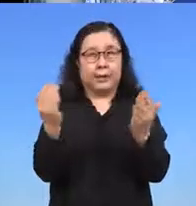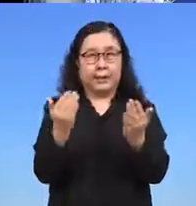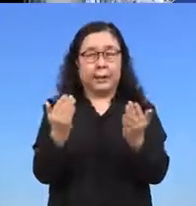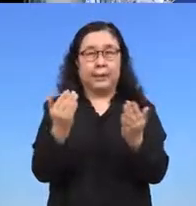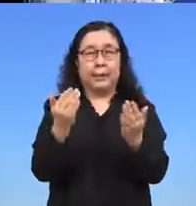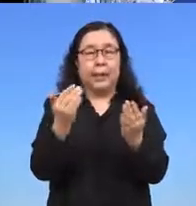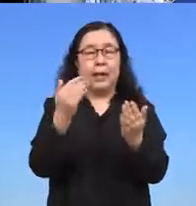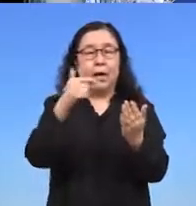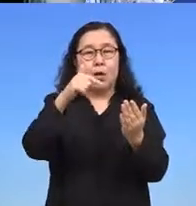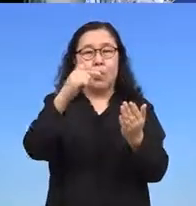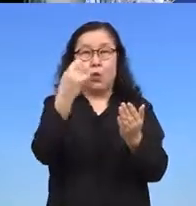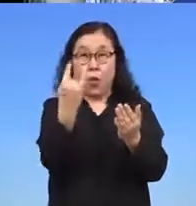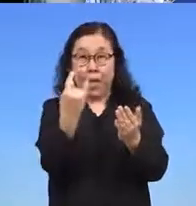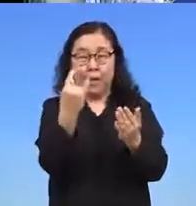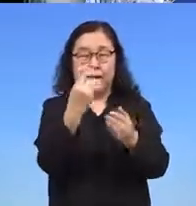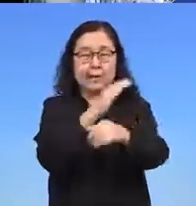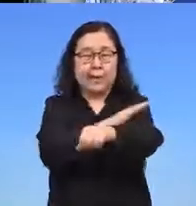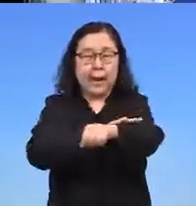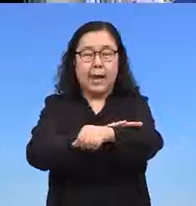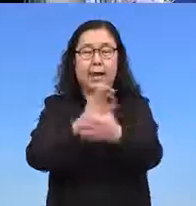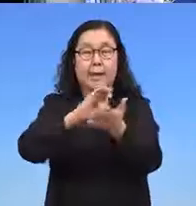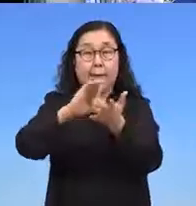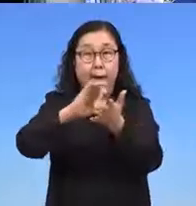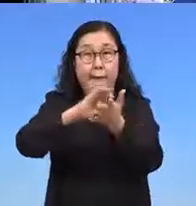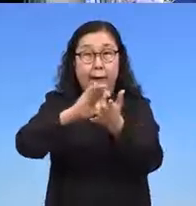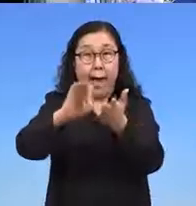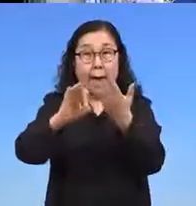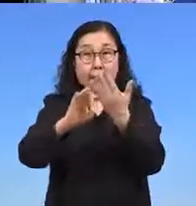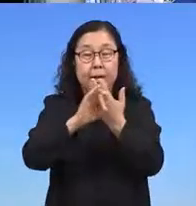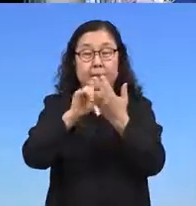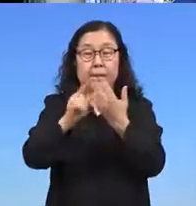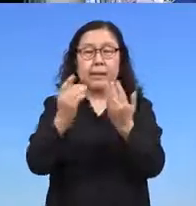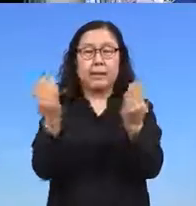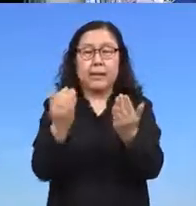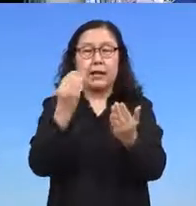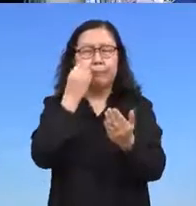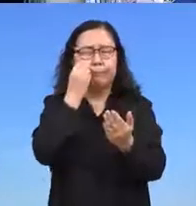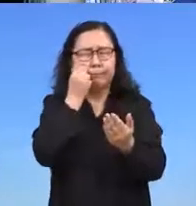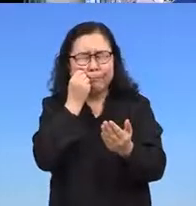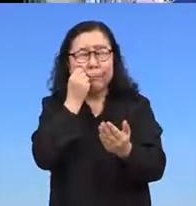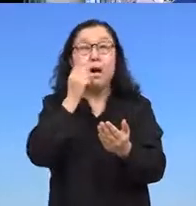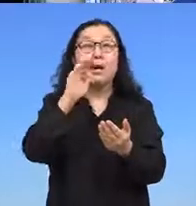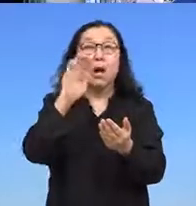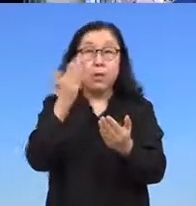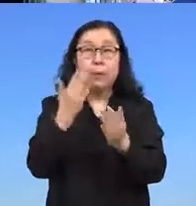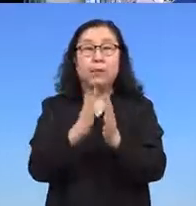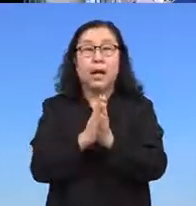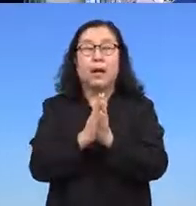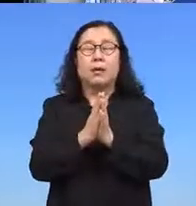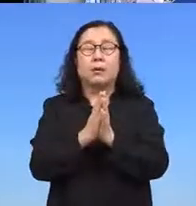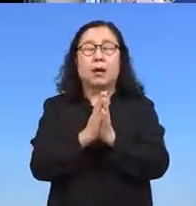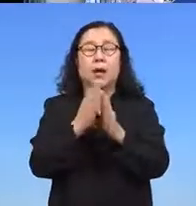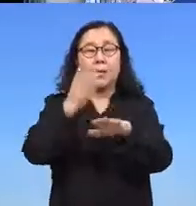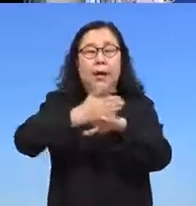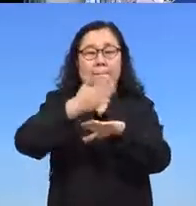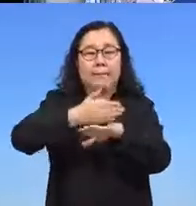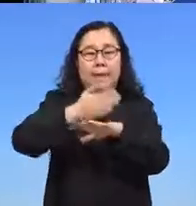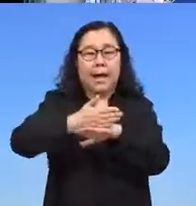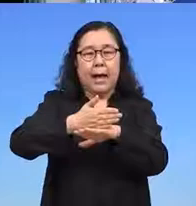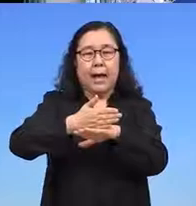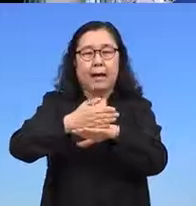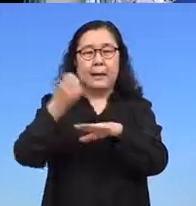무슨 일이든 두뇌를 자주 쓰게 되면 두뇌는 그 일에 아주 능통해져요. 자주 감사해야